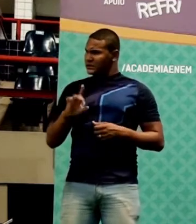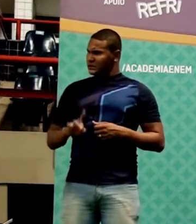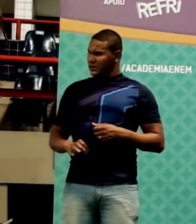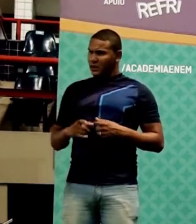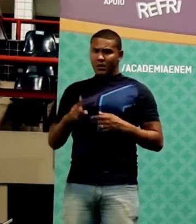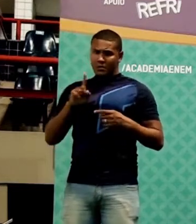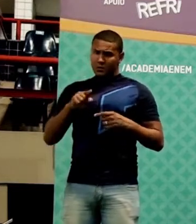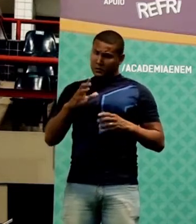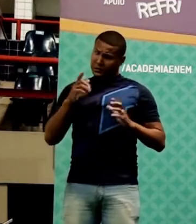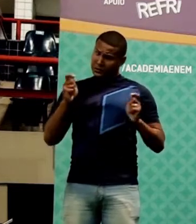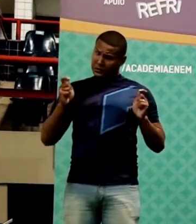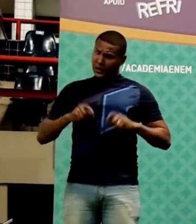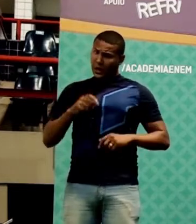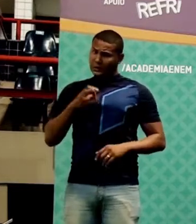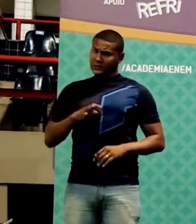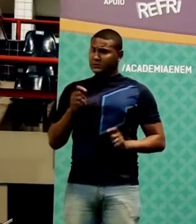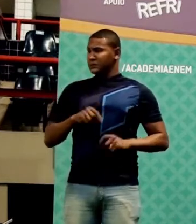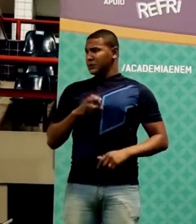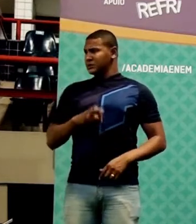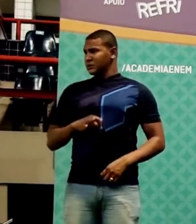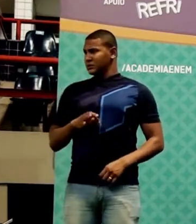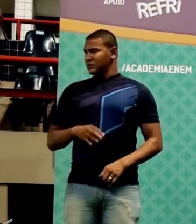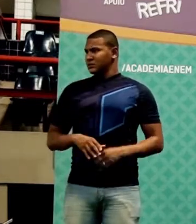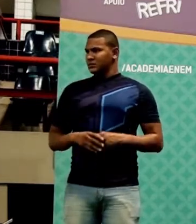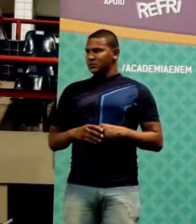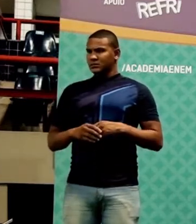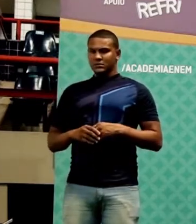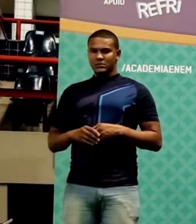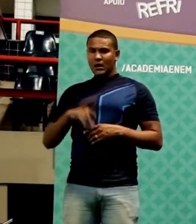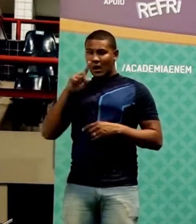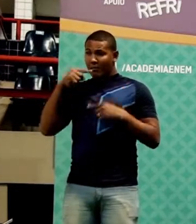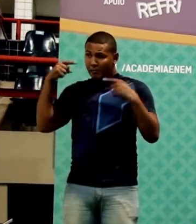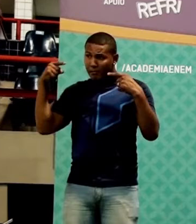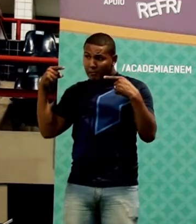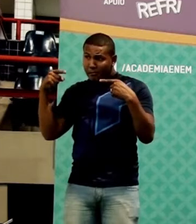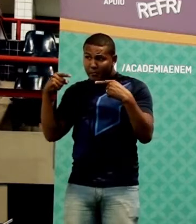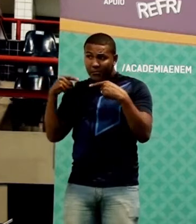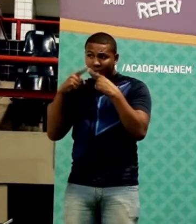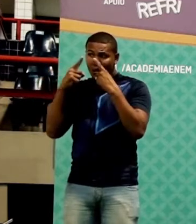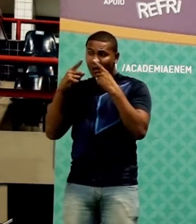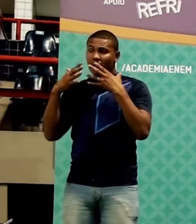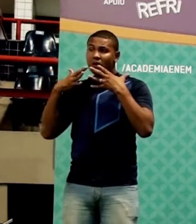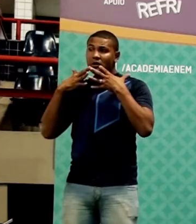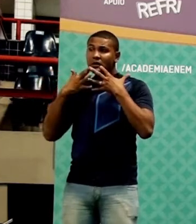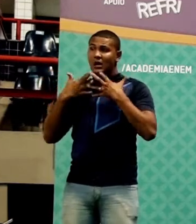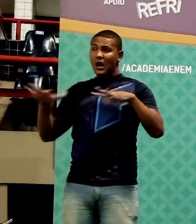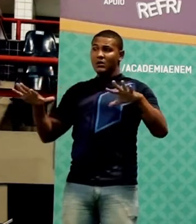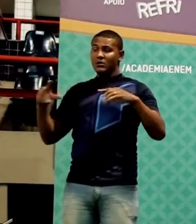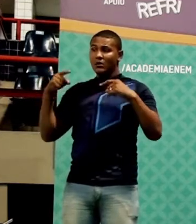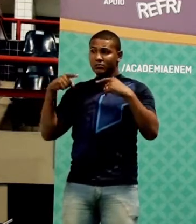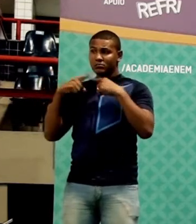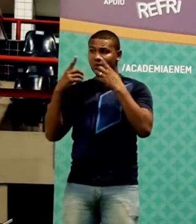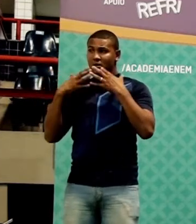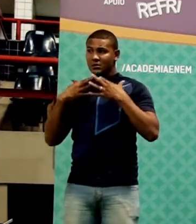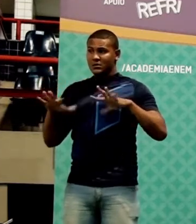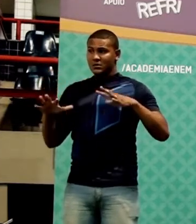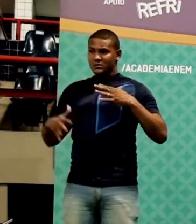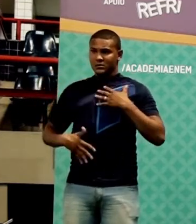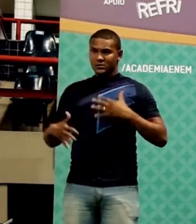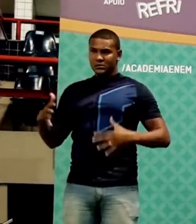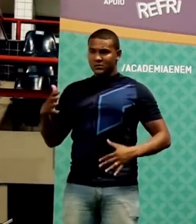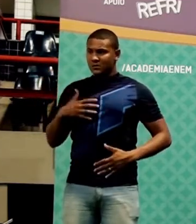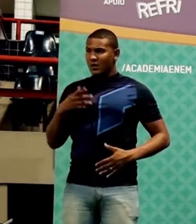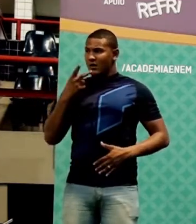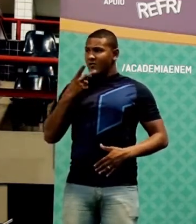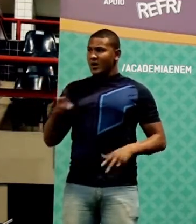palavrinha que fecha. É do ponto de vista orgânico. A única questão que fala do ponto de